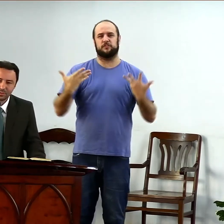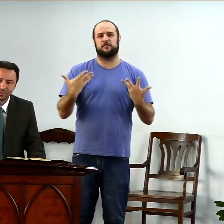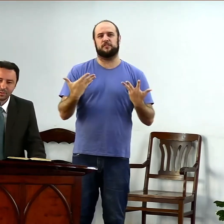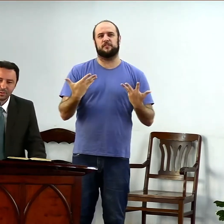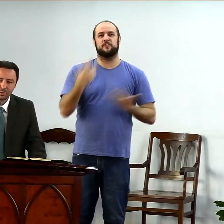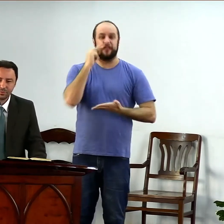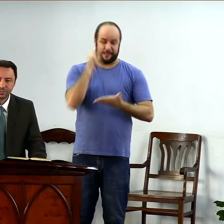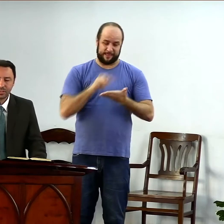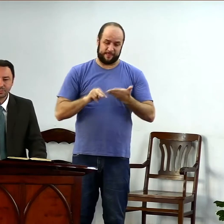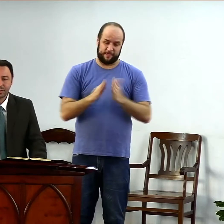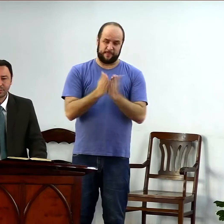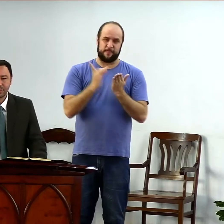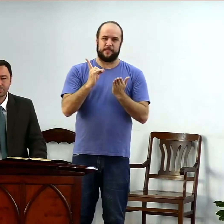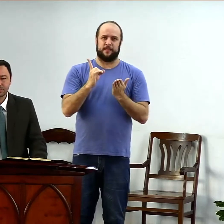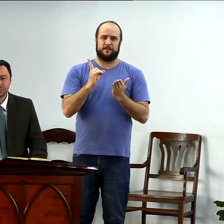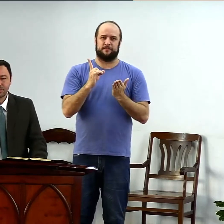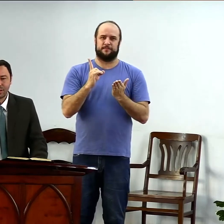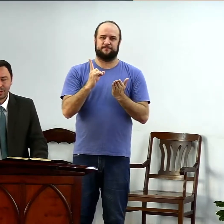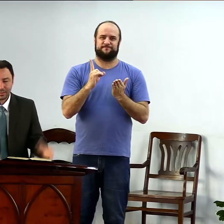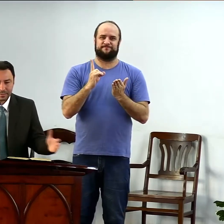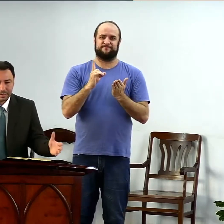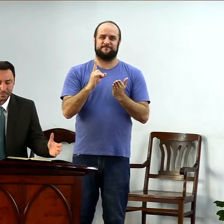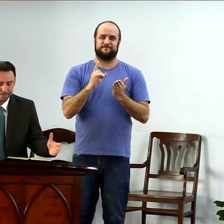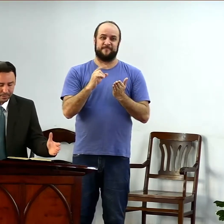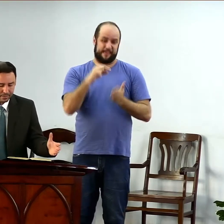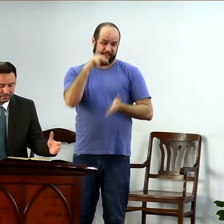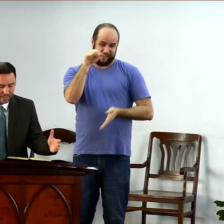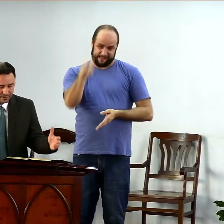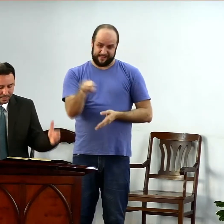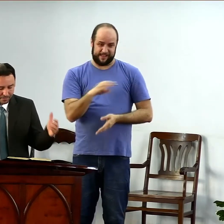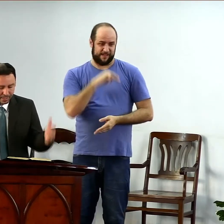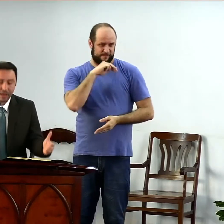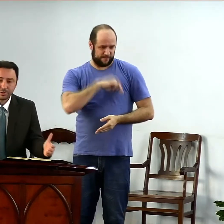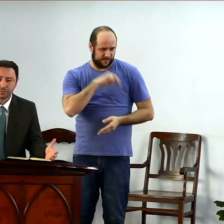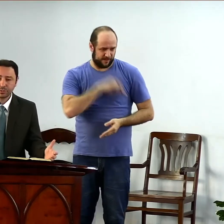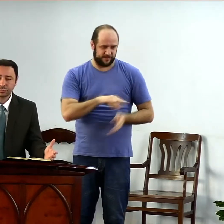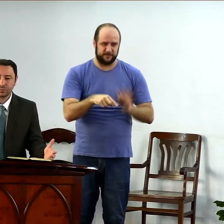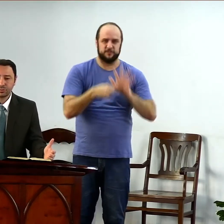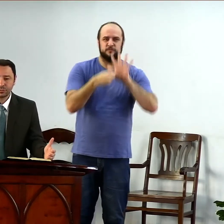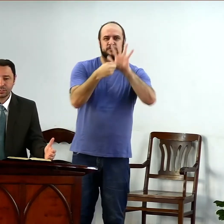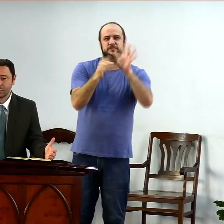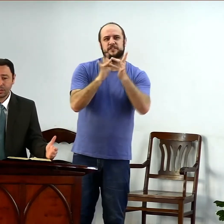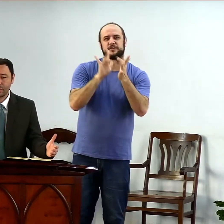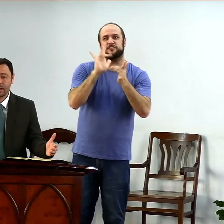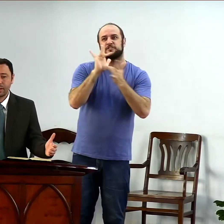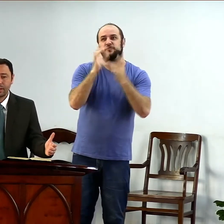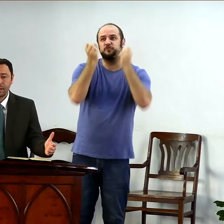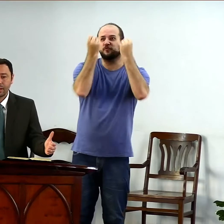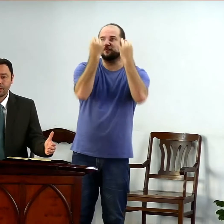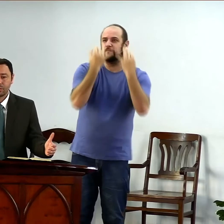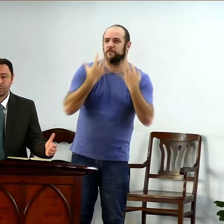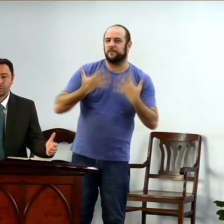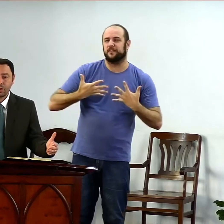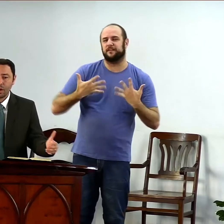texto. O Evangelho de Mateus aqui traz a palavra de Jesus, e não é